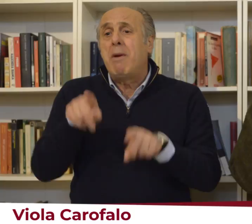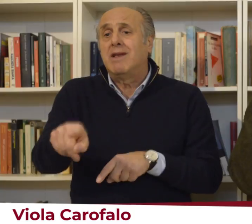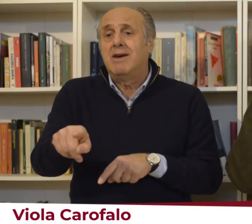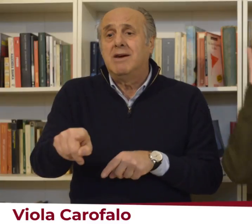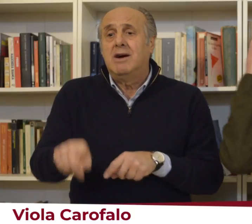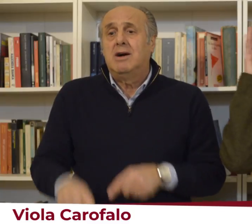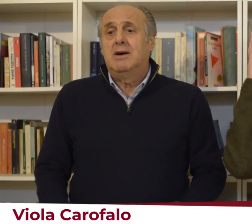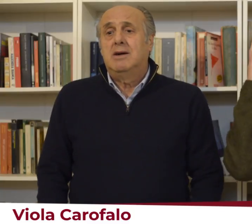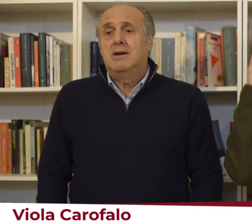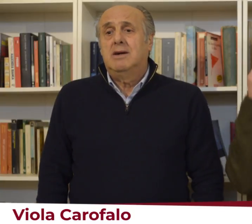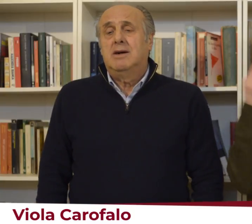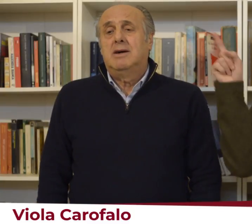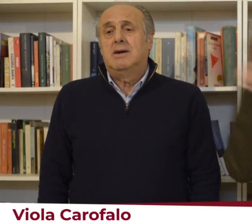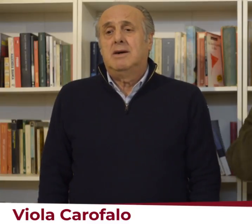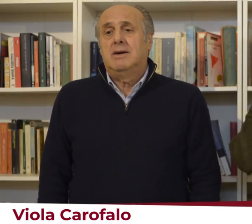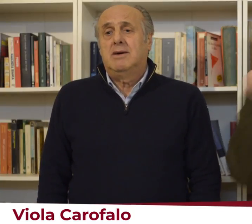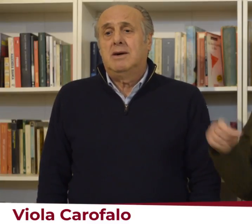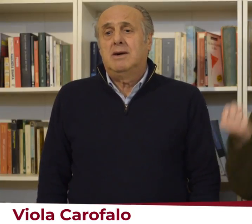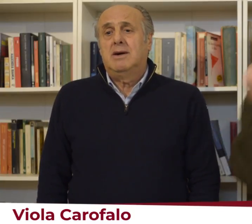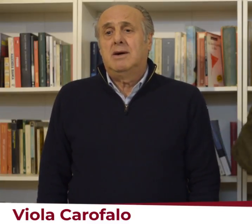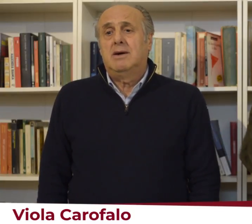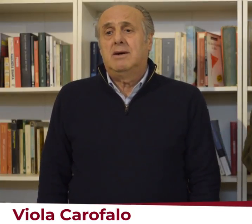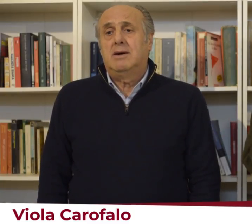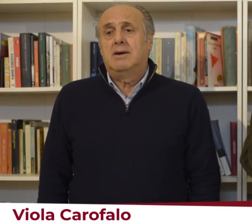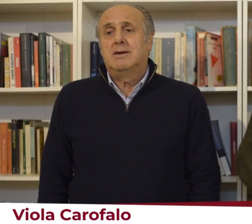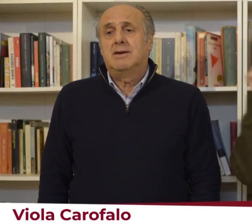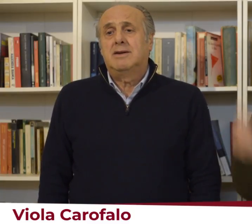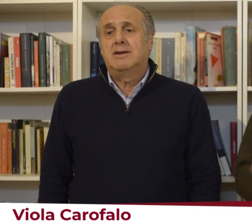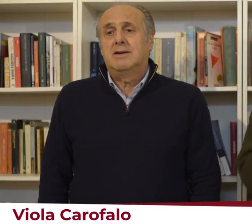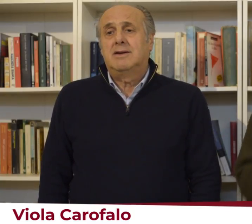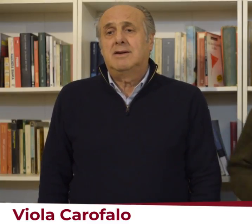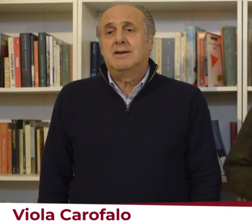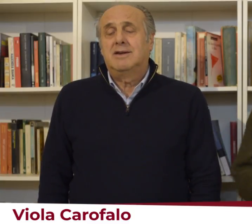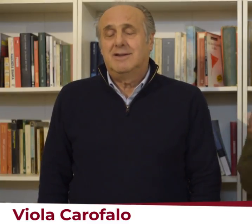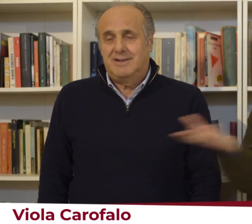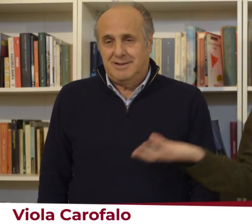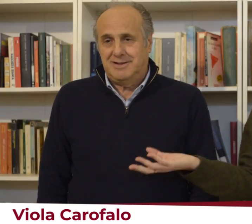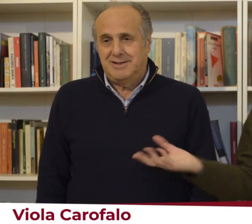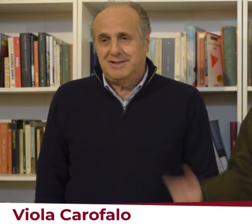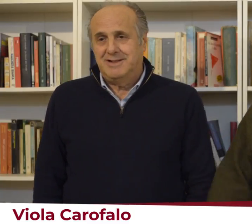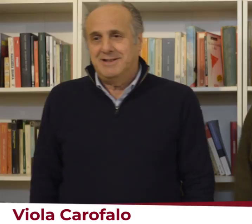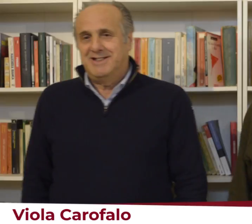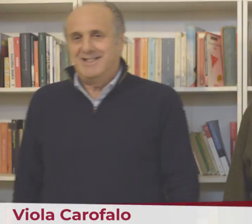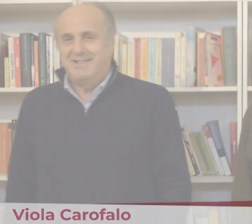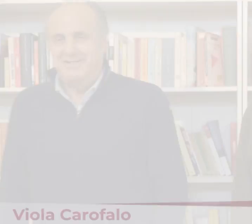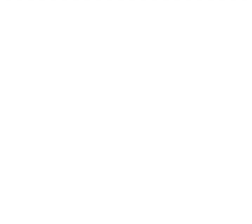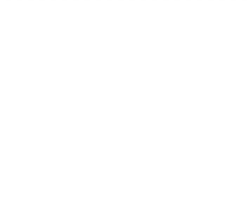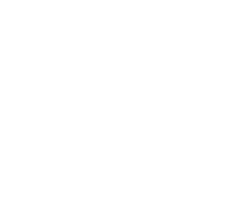Il 4 marzo, vota potere al popolo.